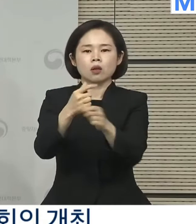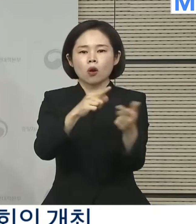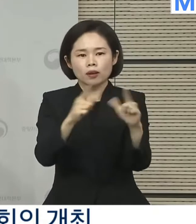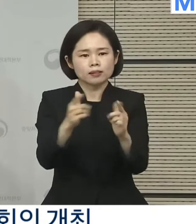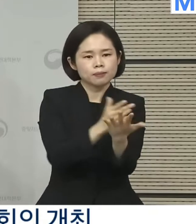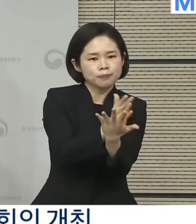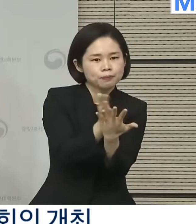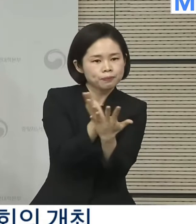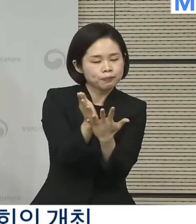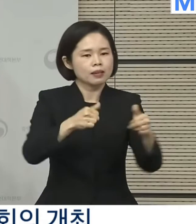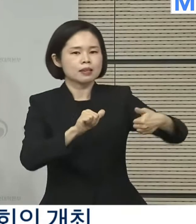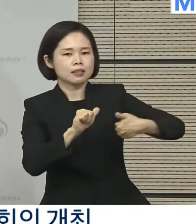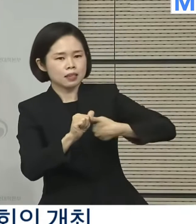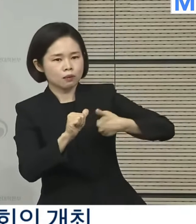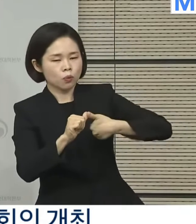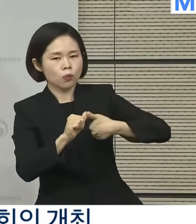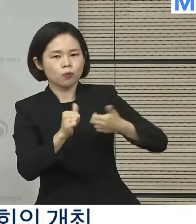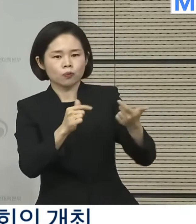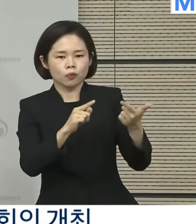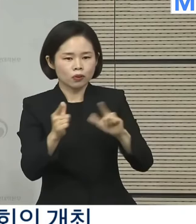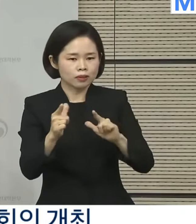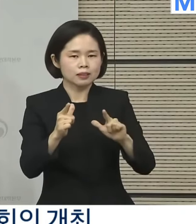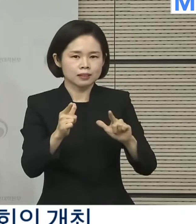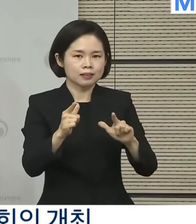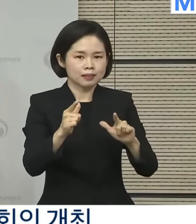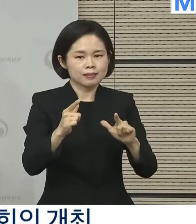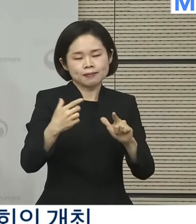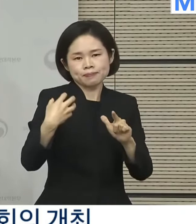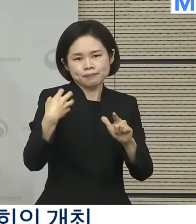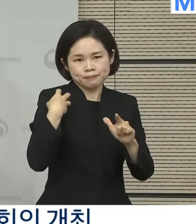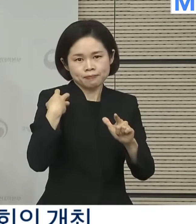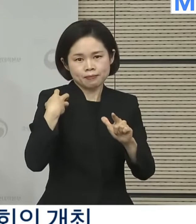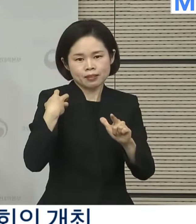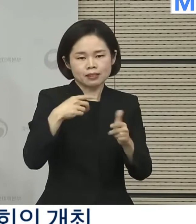자문과 의견 수렴을 그 주요 기능으로 합니다.